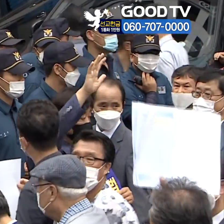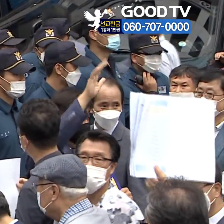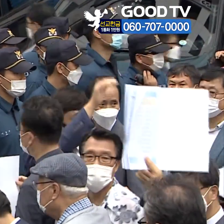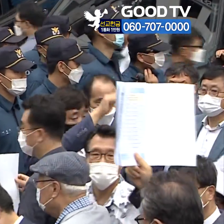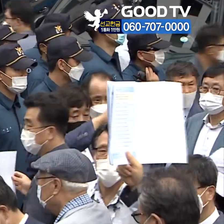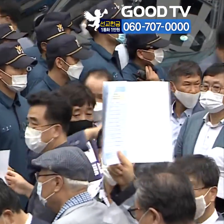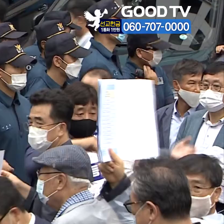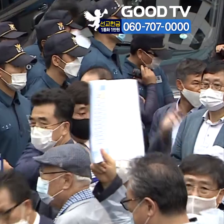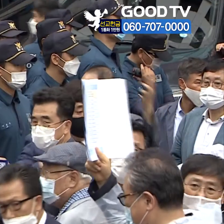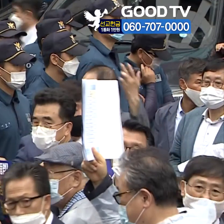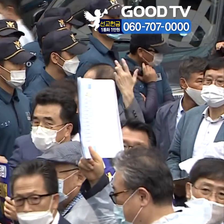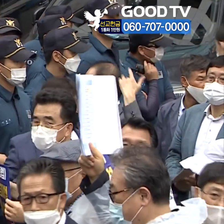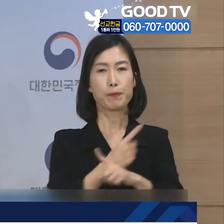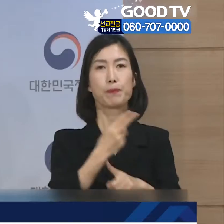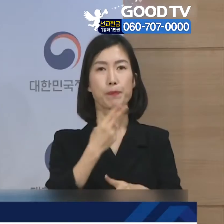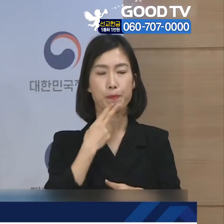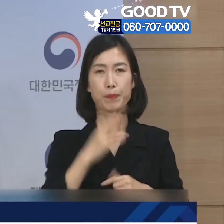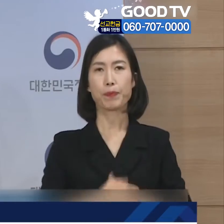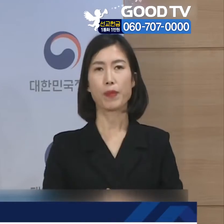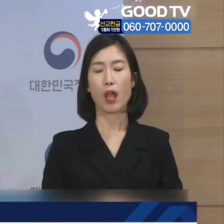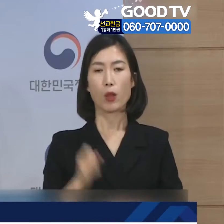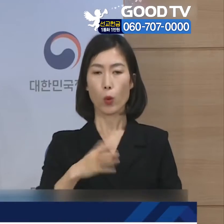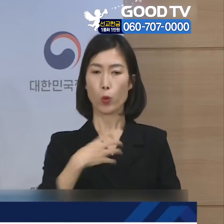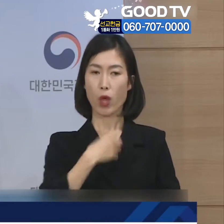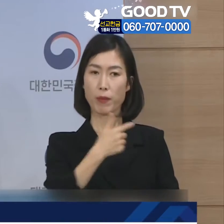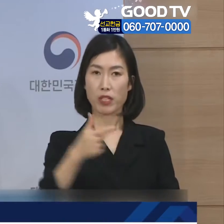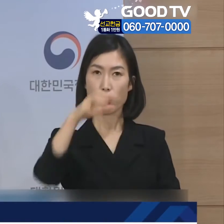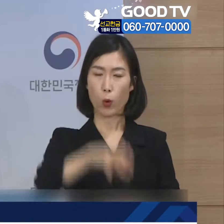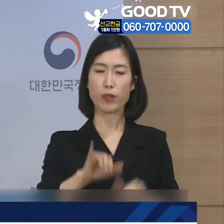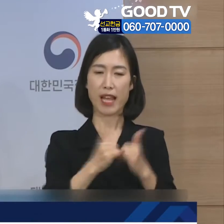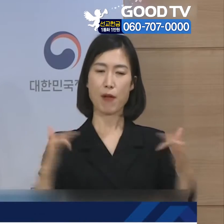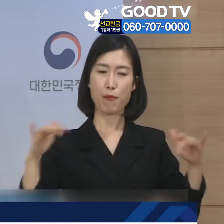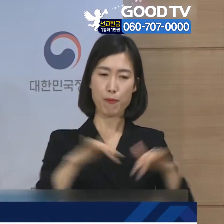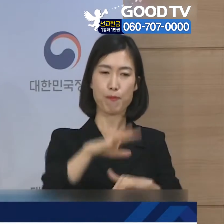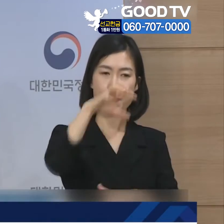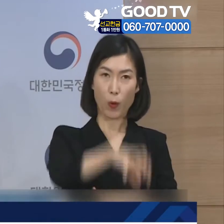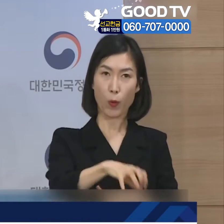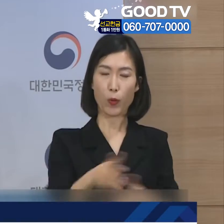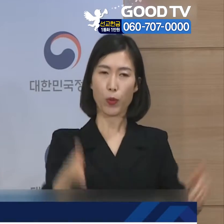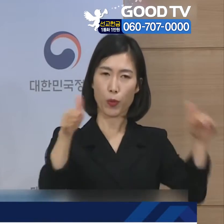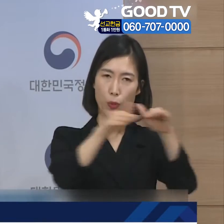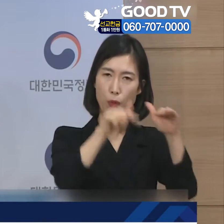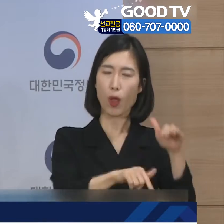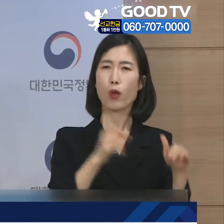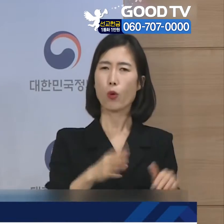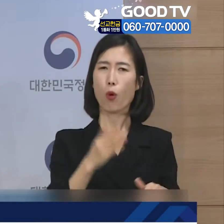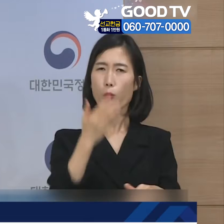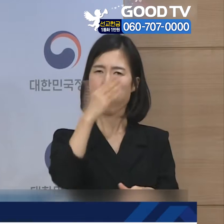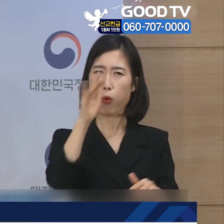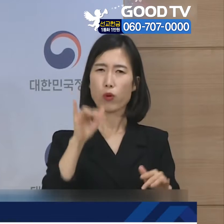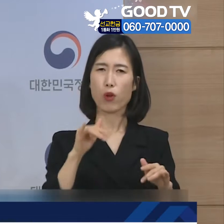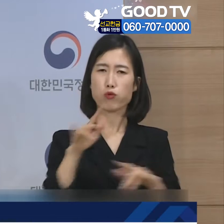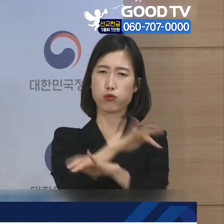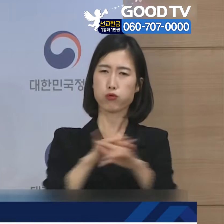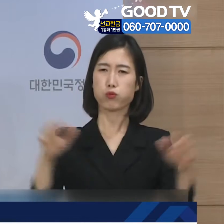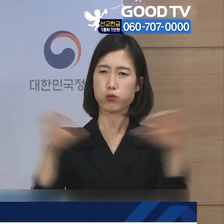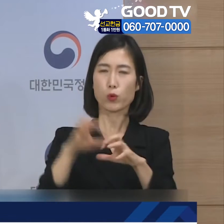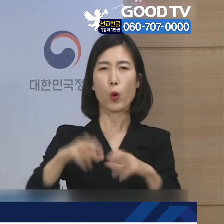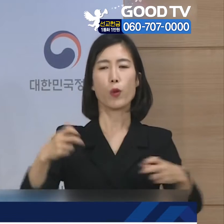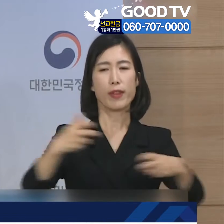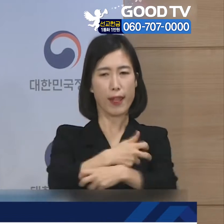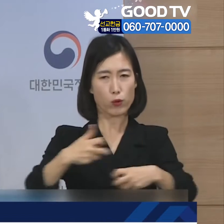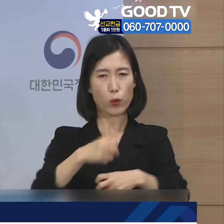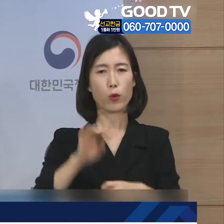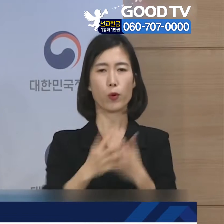의무가 한층 강화됩니다. 위험도가 높은 다중이용시설들과 불특정 다수가 밀집하는 대중교통,